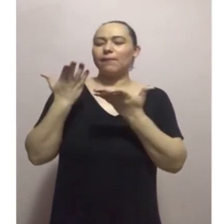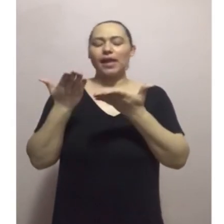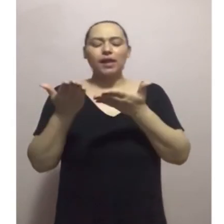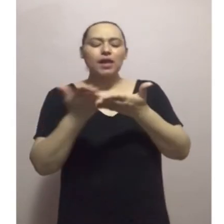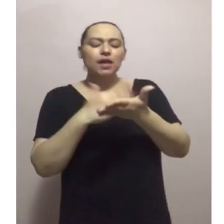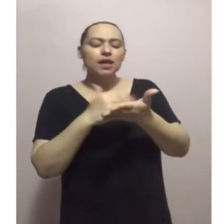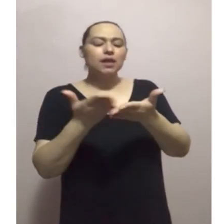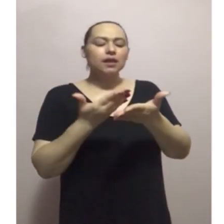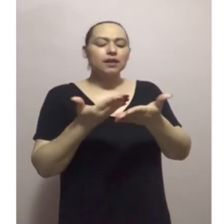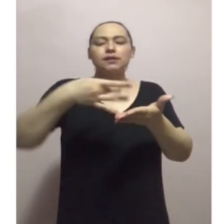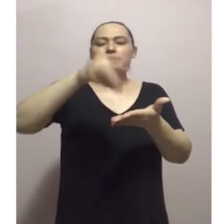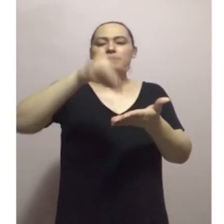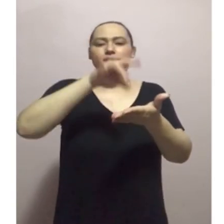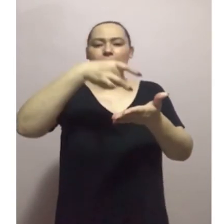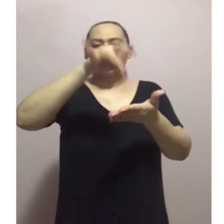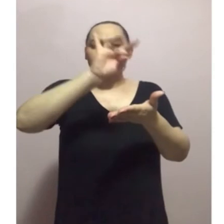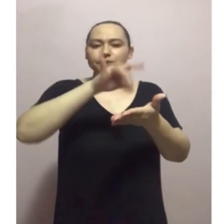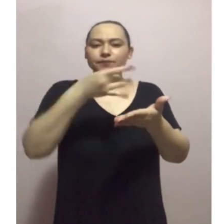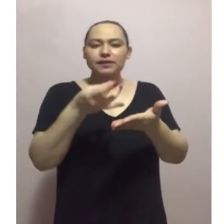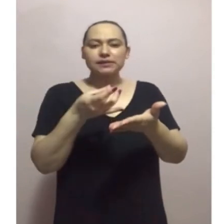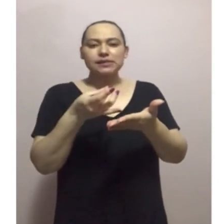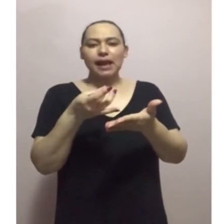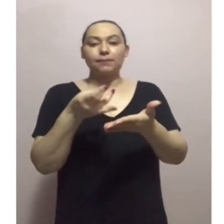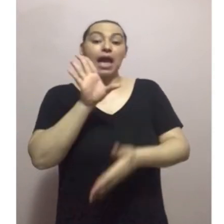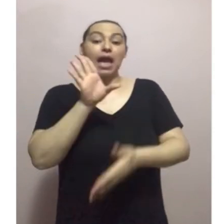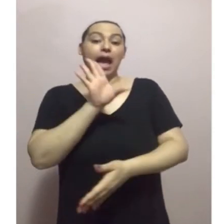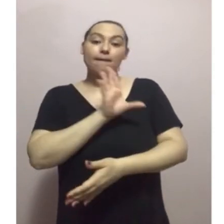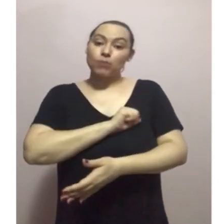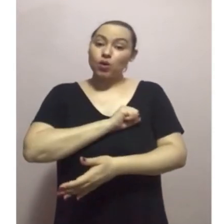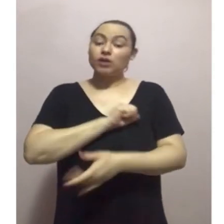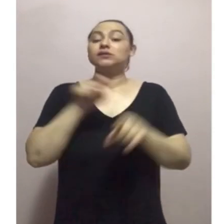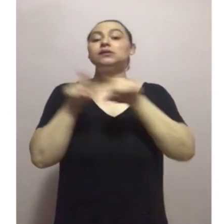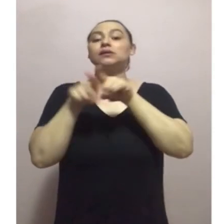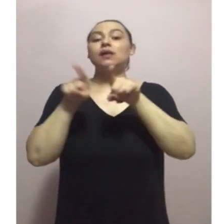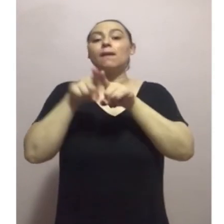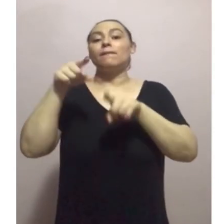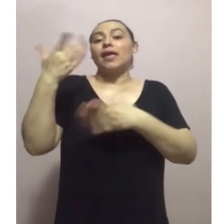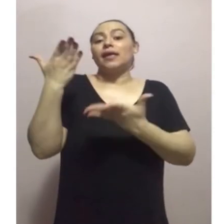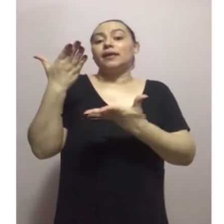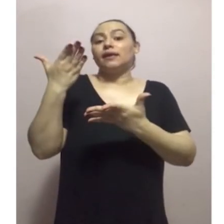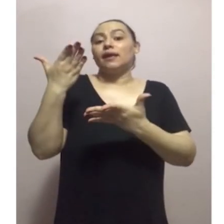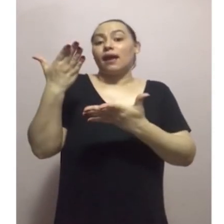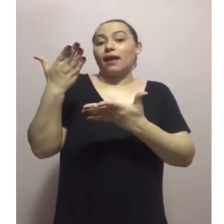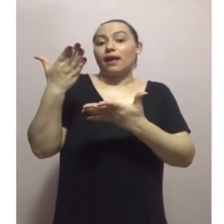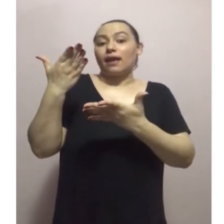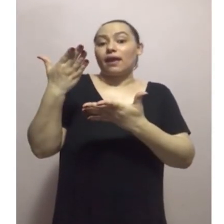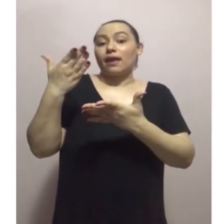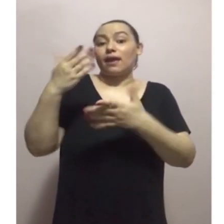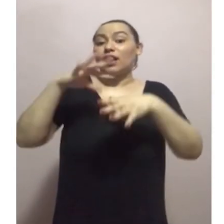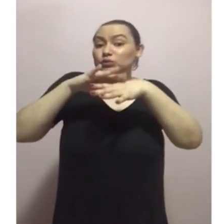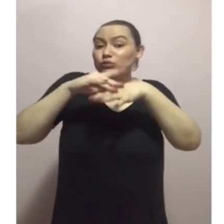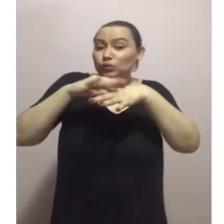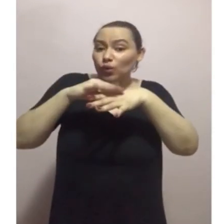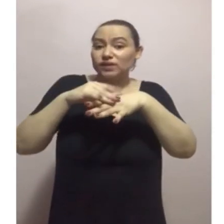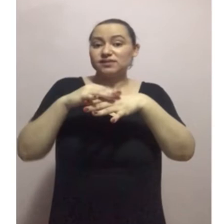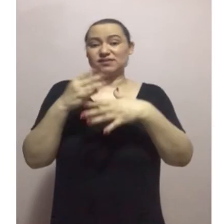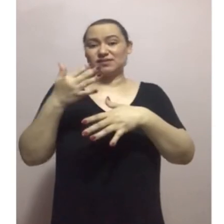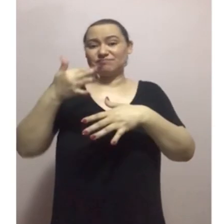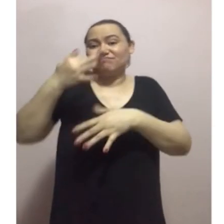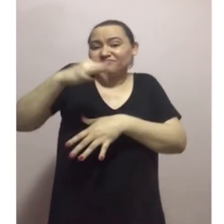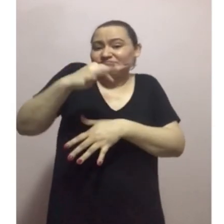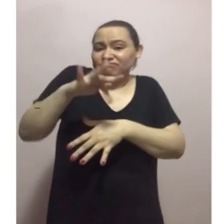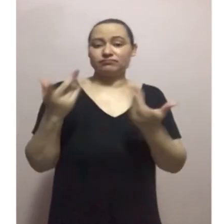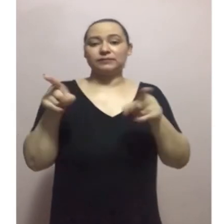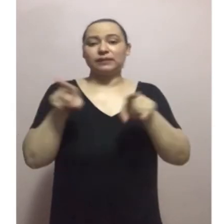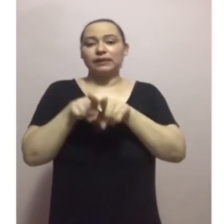figurinha, mas trazendo todos os amores e dores que estar com esse branqueamento à nossa frente, né?